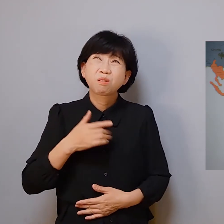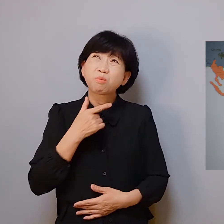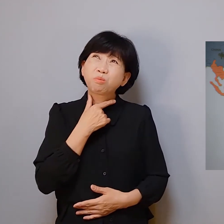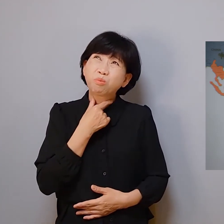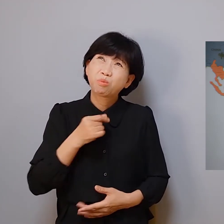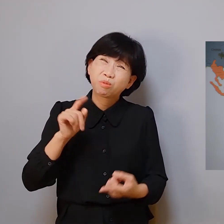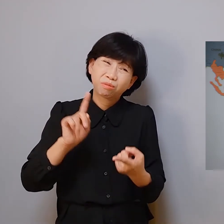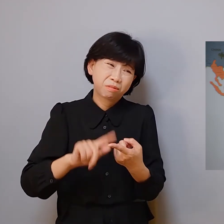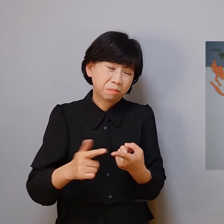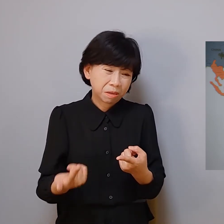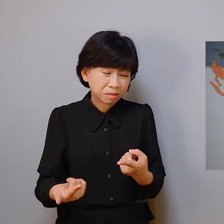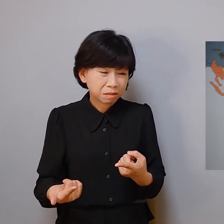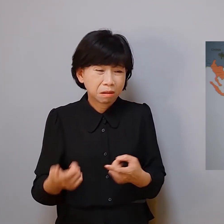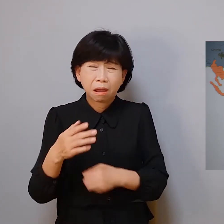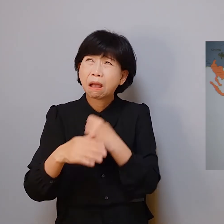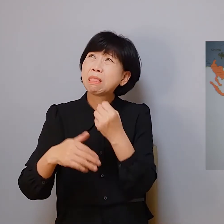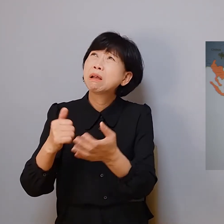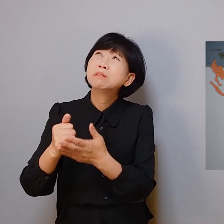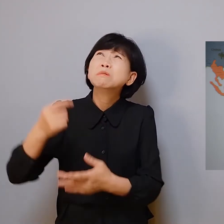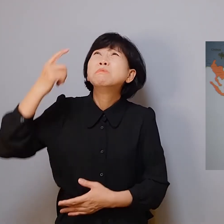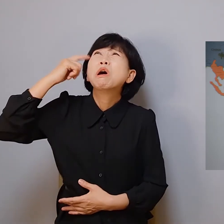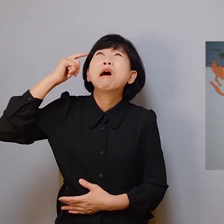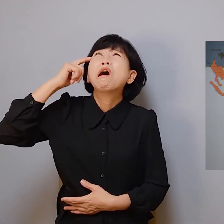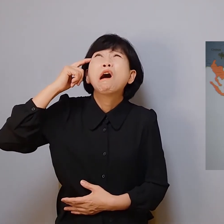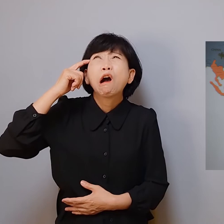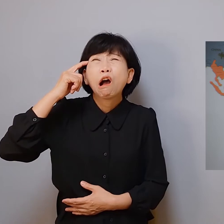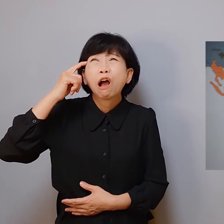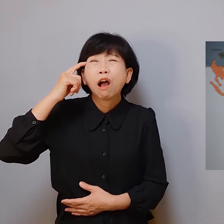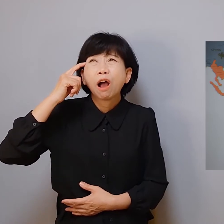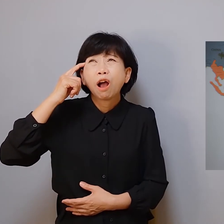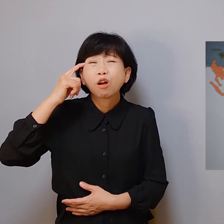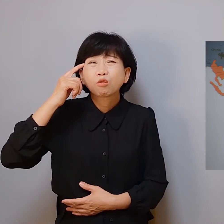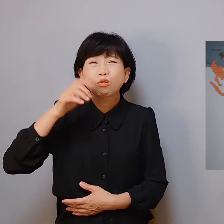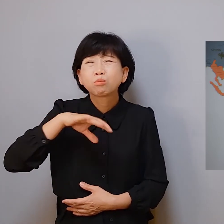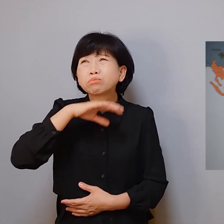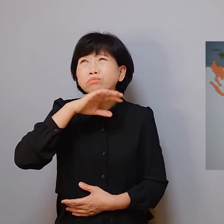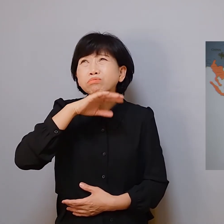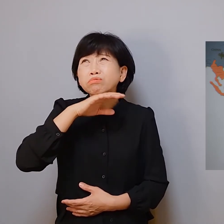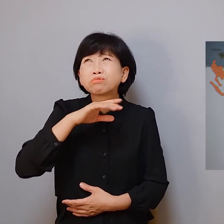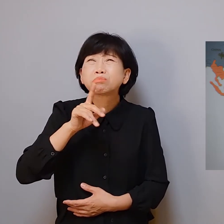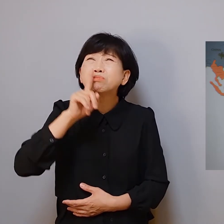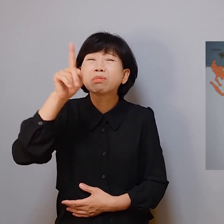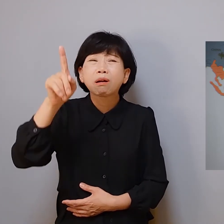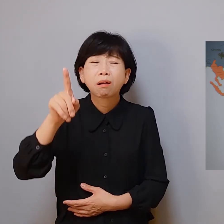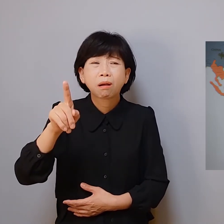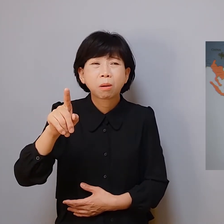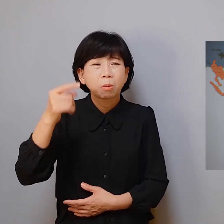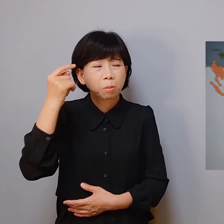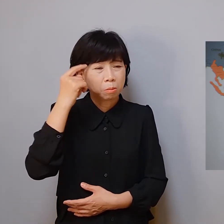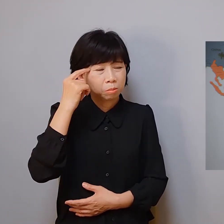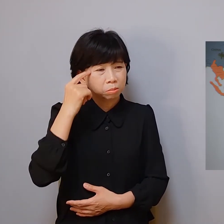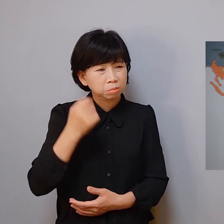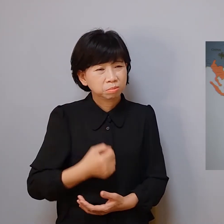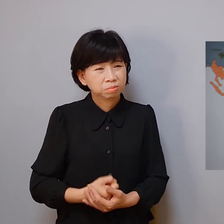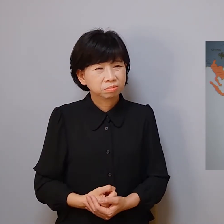않는다고 해서 왜 하나님 앞에 12조로 하박국처럼 항변하고 이렇게 부르짖고